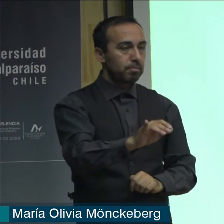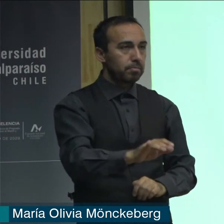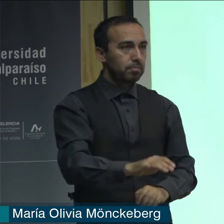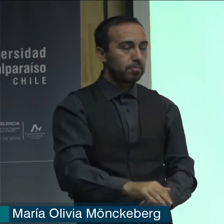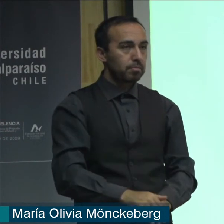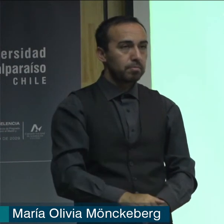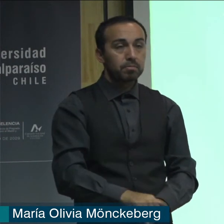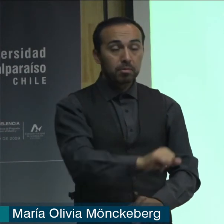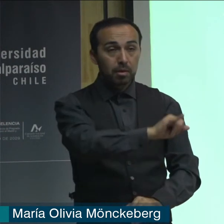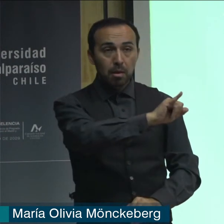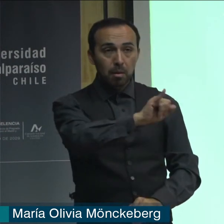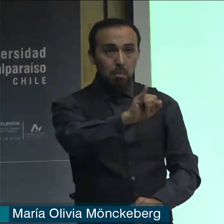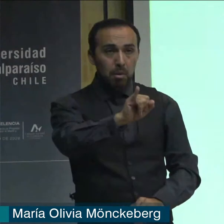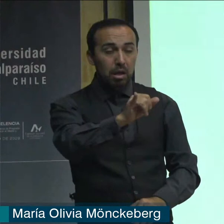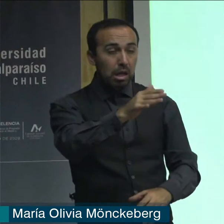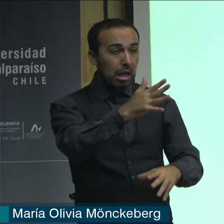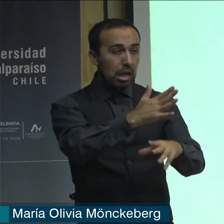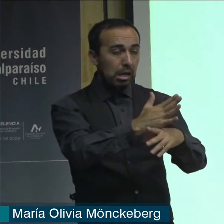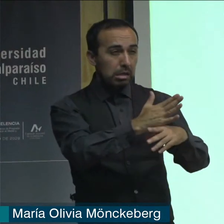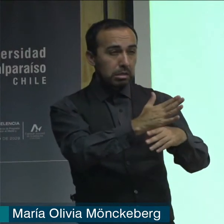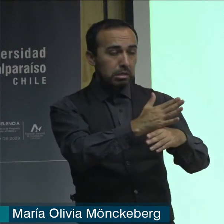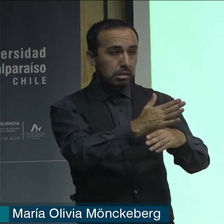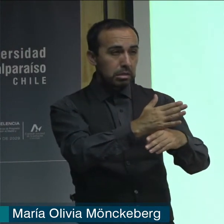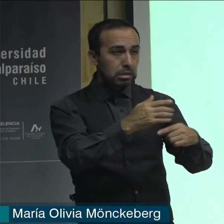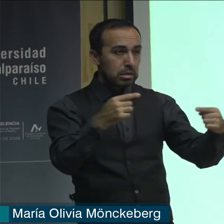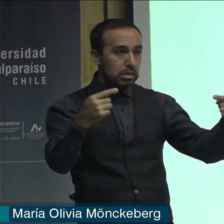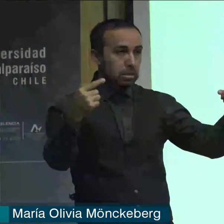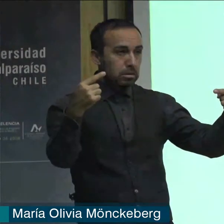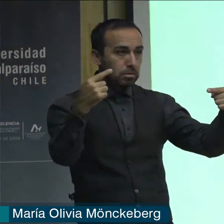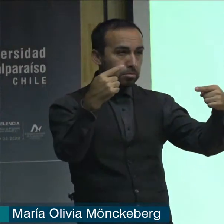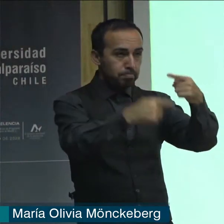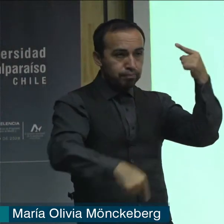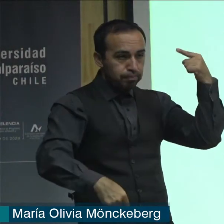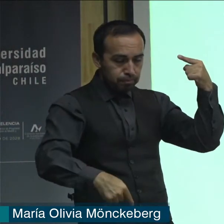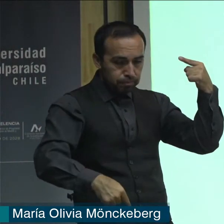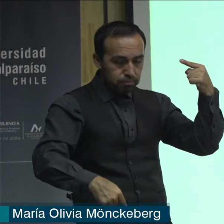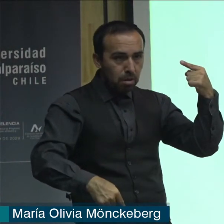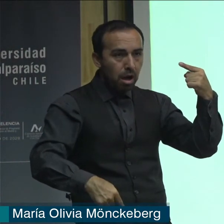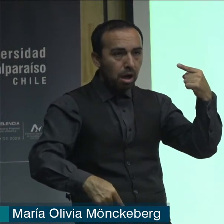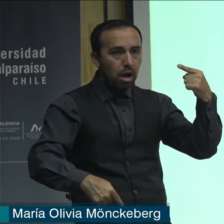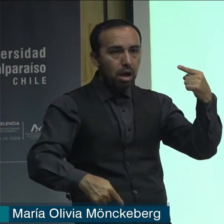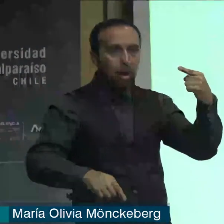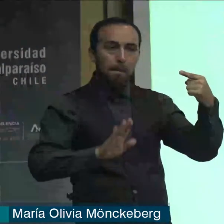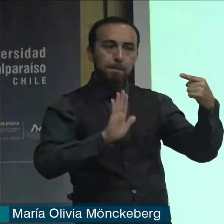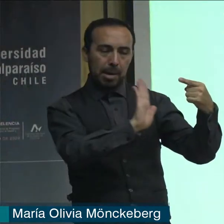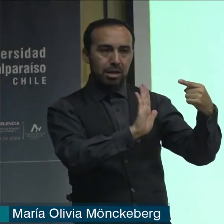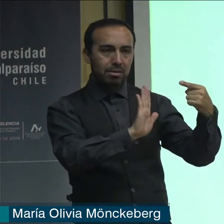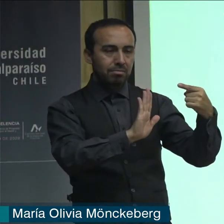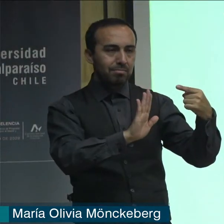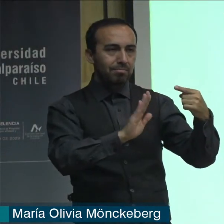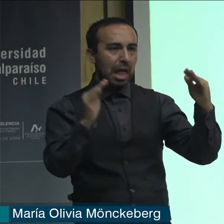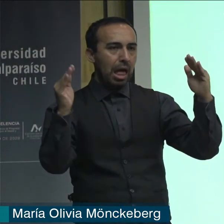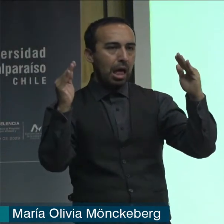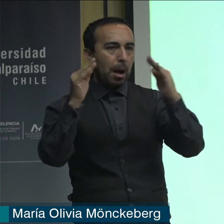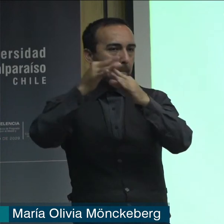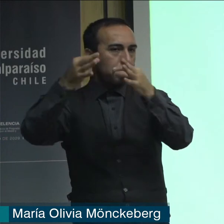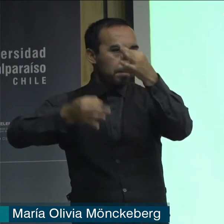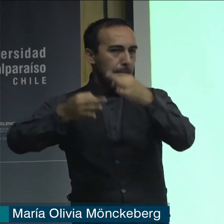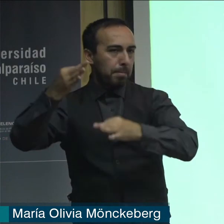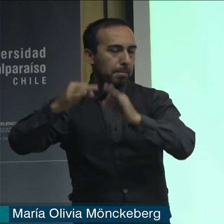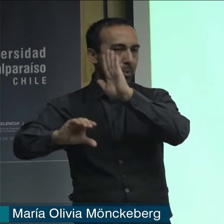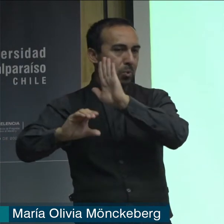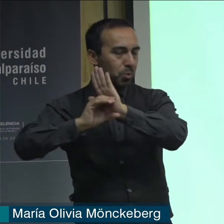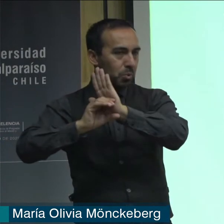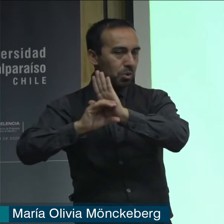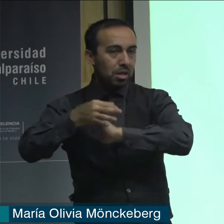interferencia digamos lo hace un entrometida al tribunal constitucional en el que el tribunal